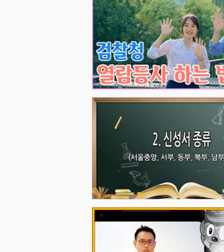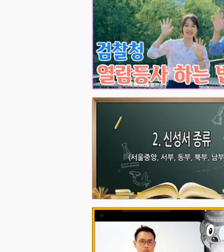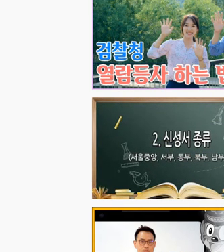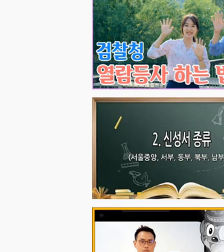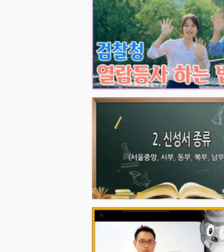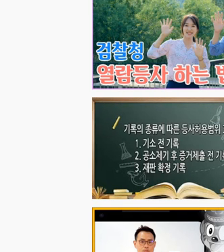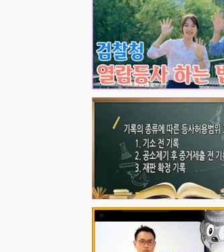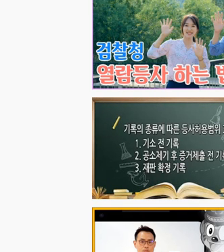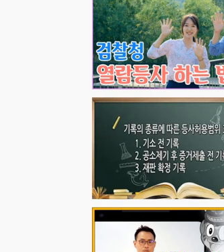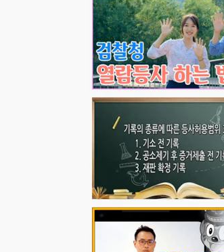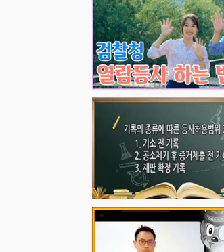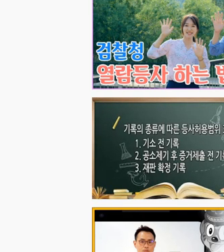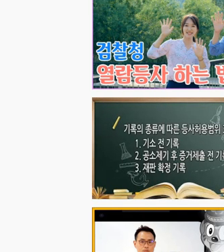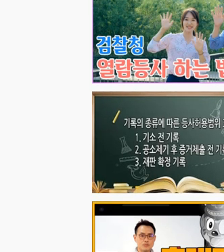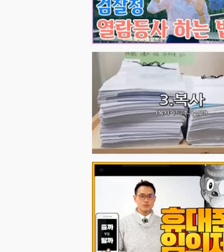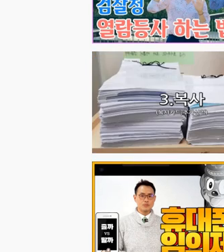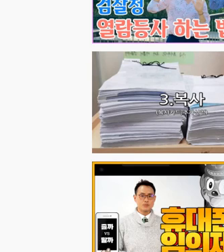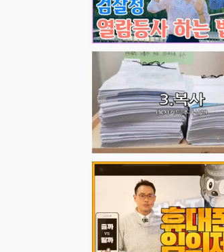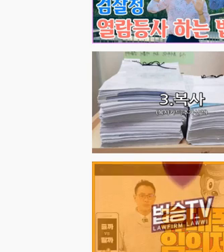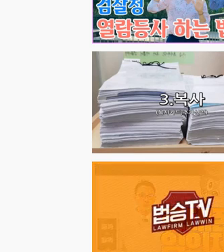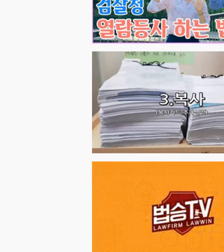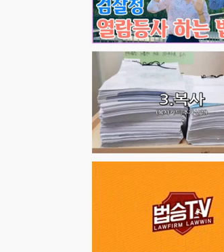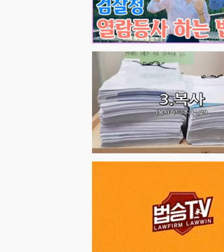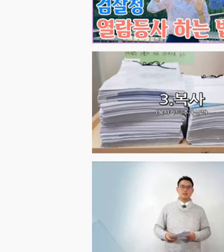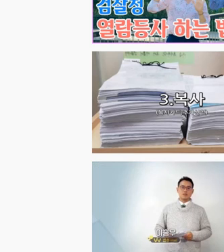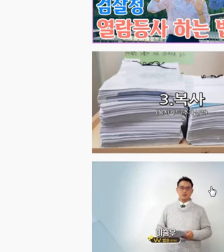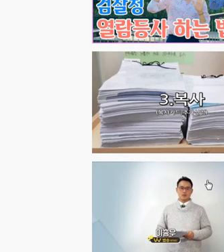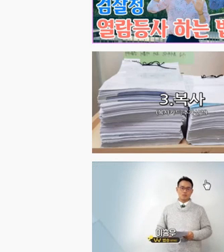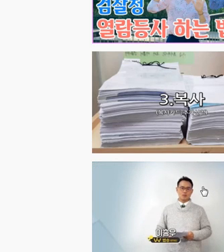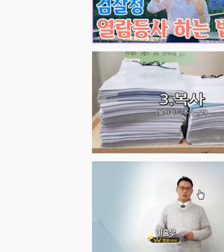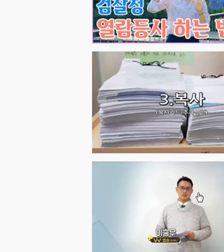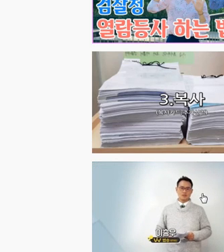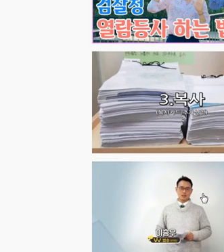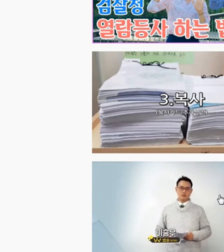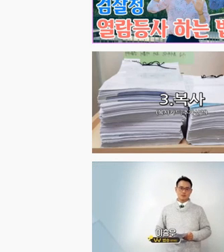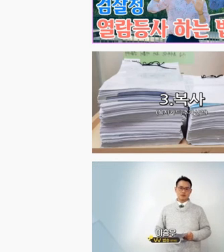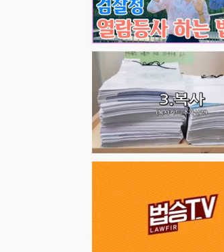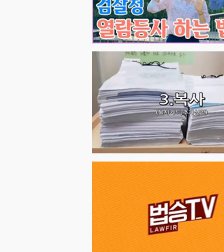등사죠. 복사를 신청해서 받은 경우고